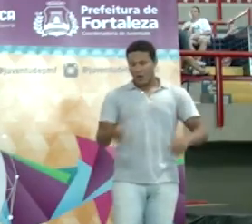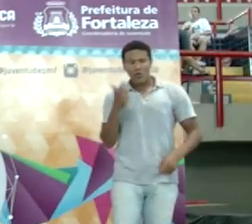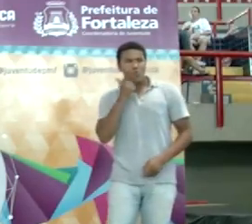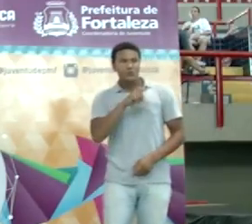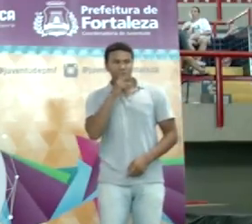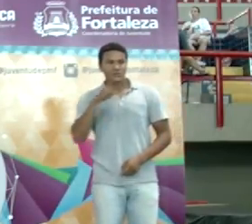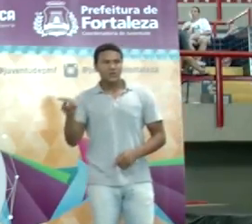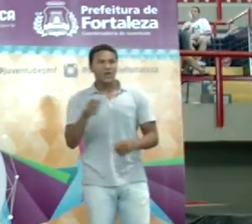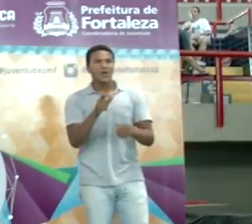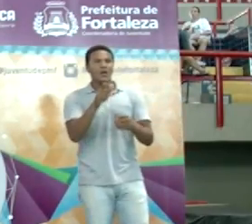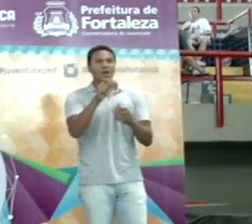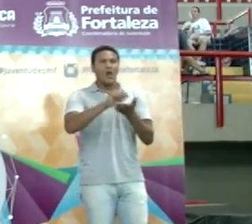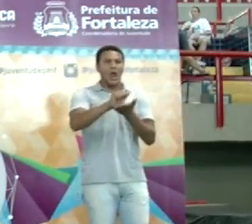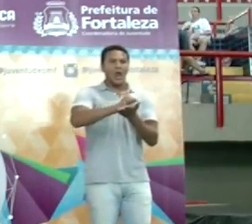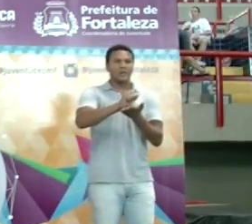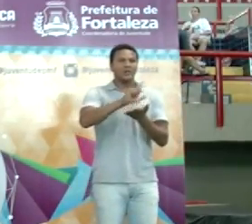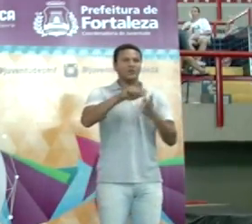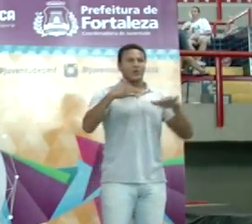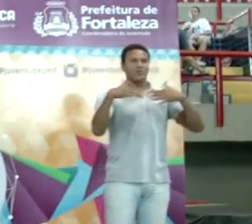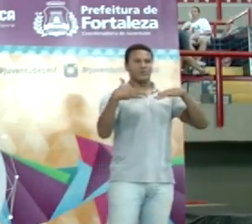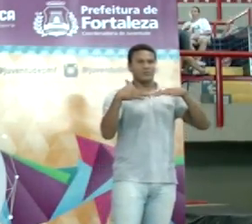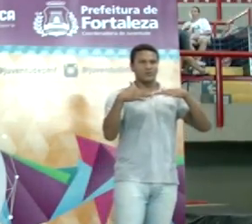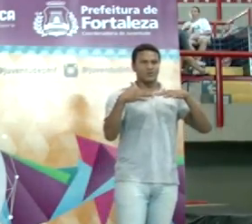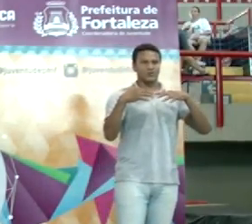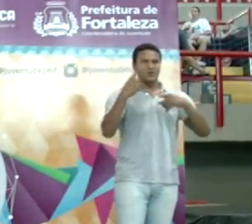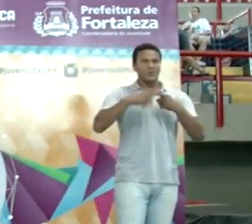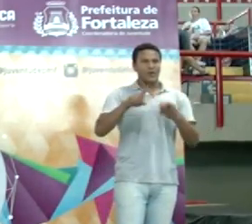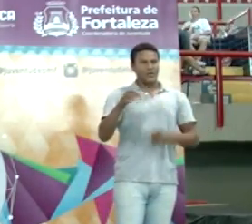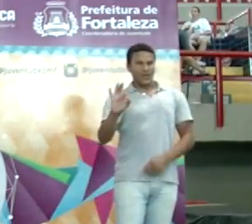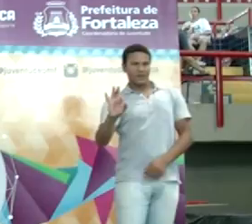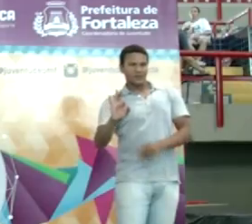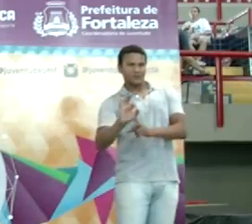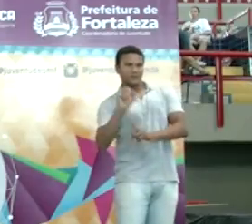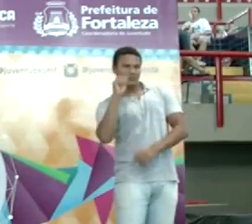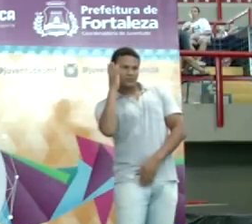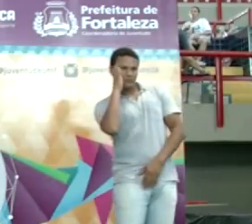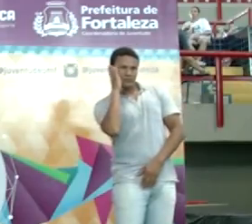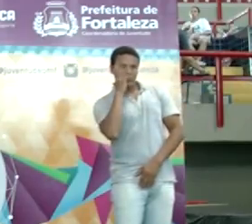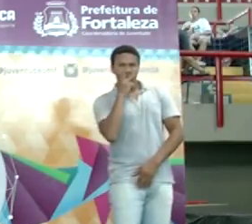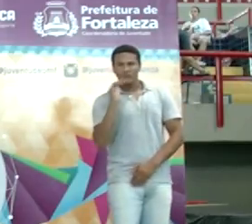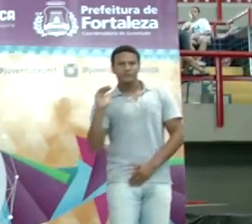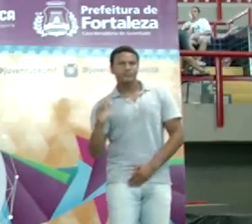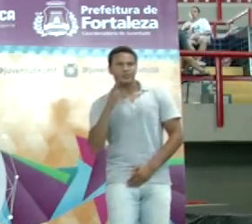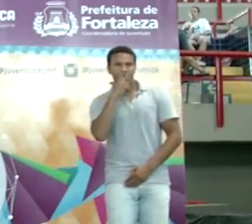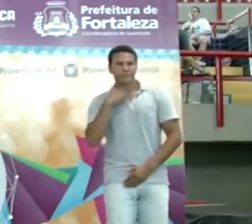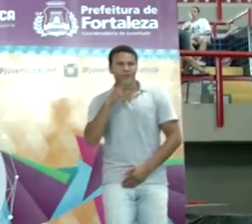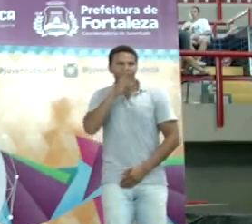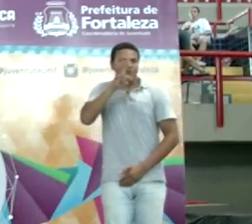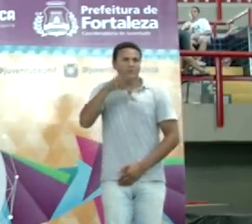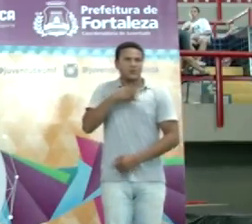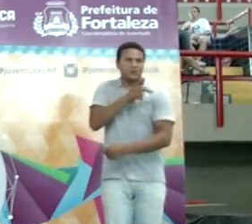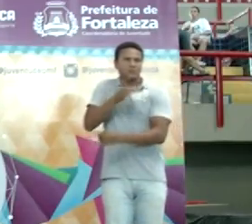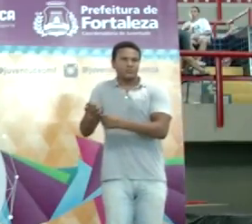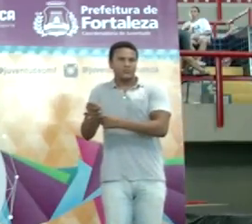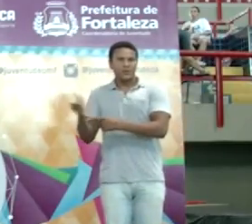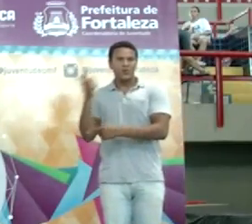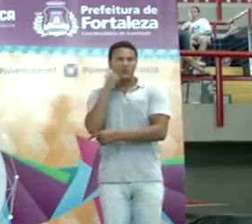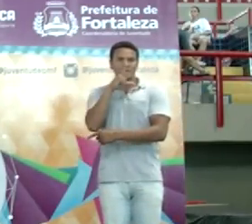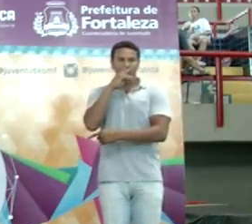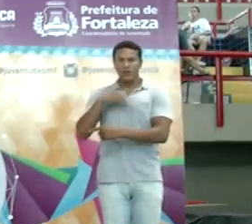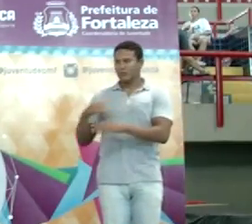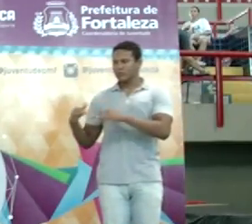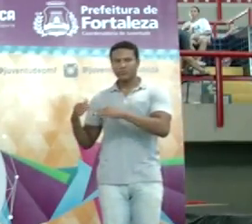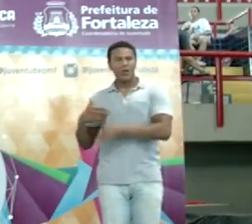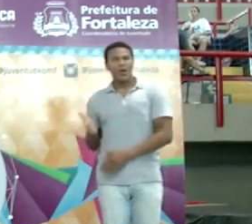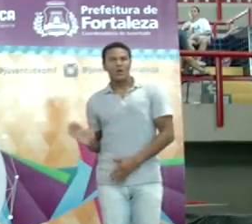Fui claro ou não? O que é a força de atrito estática? É a máxima força para deixar o corpo em